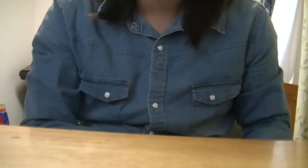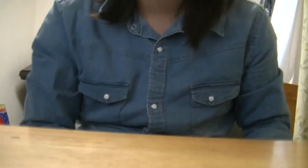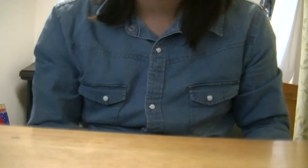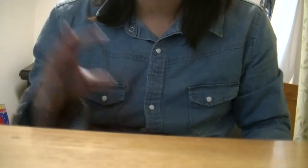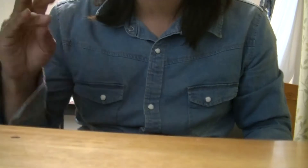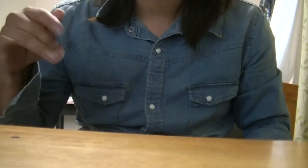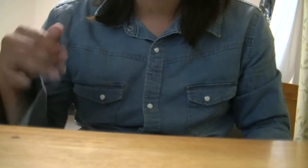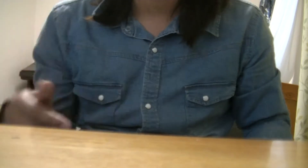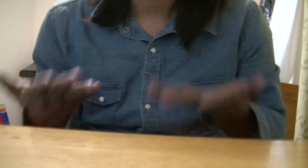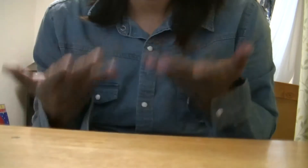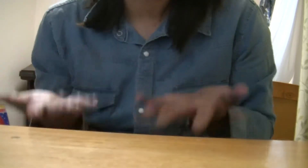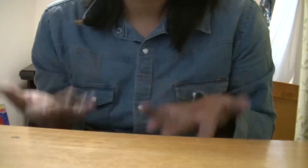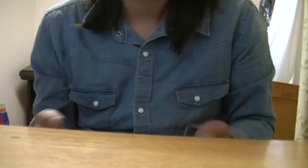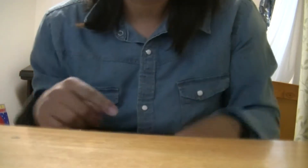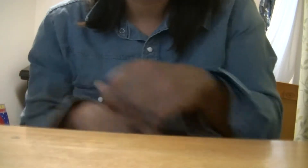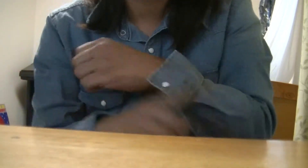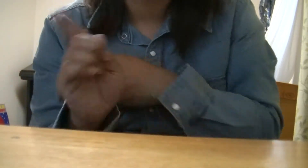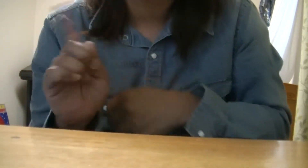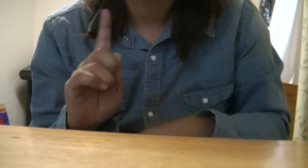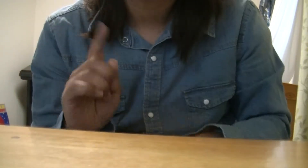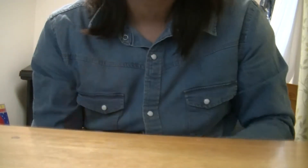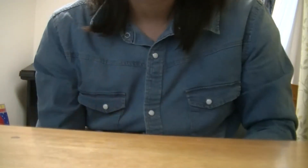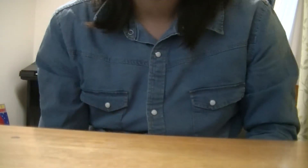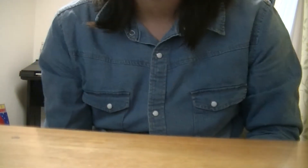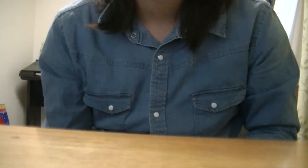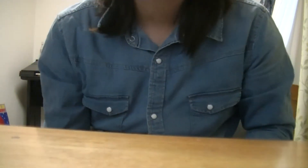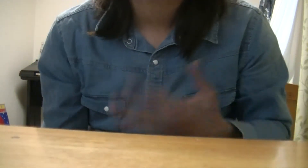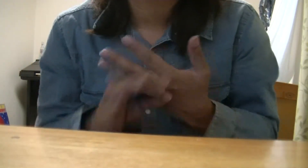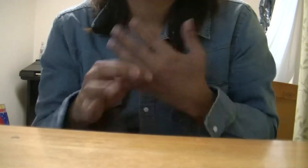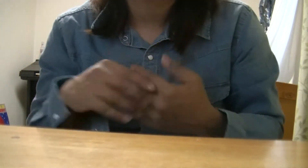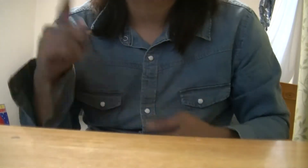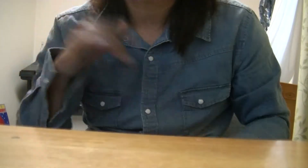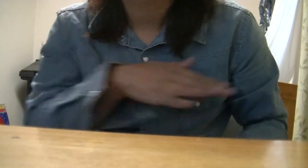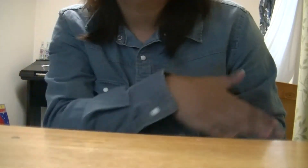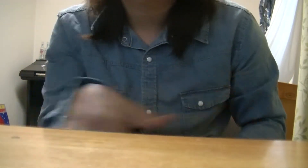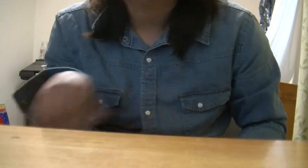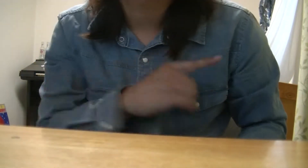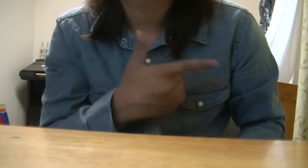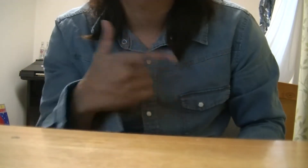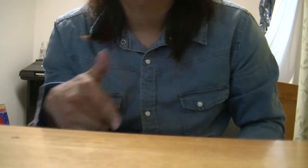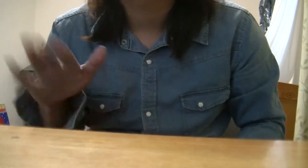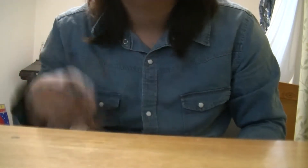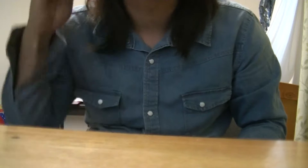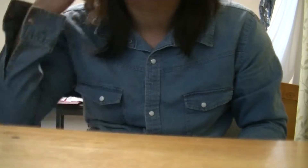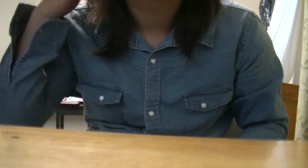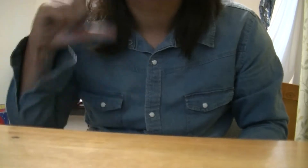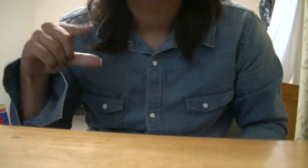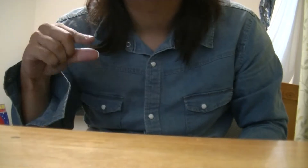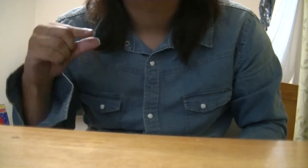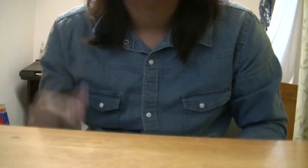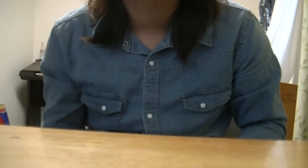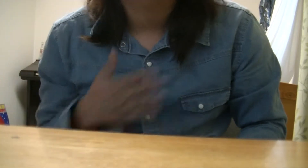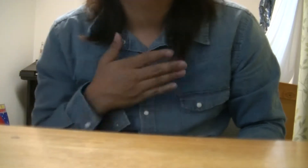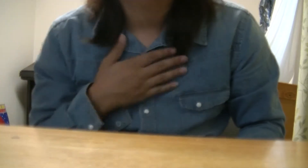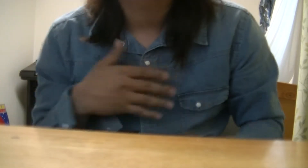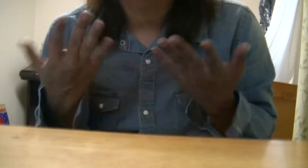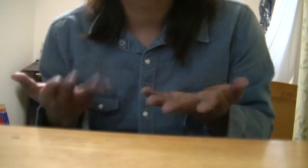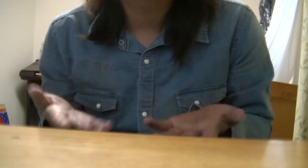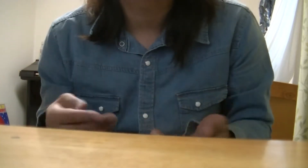学ぶことの意味、多分皆さんの中にいろいろあると思います。ちょっと考えてみてもらっていいですか。自分にとって学ぶことの意味ってどんなことだ